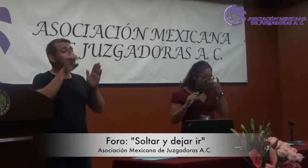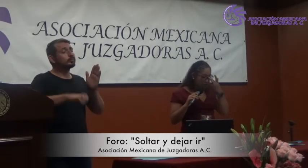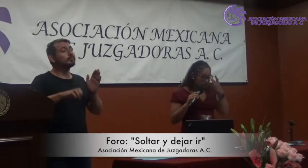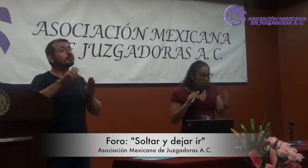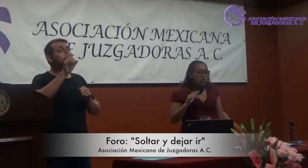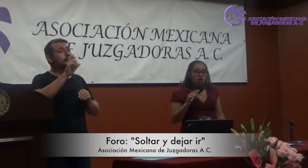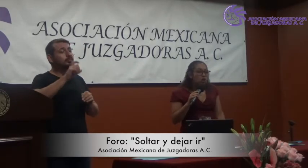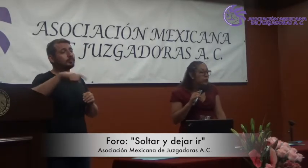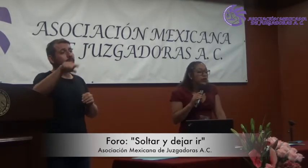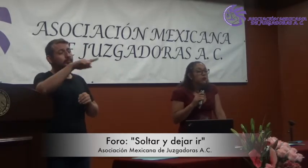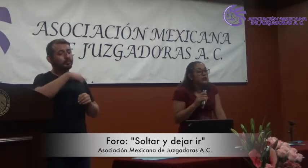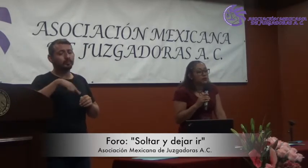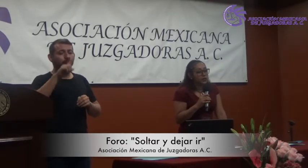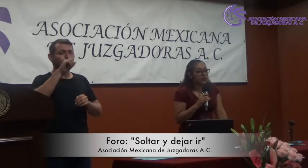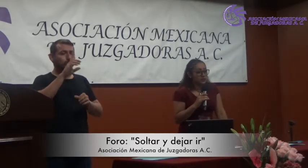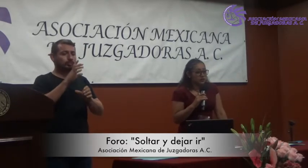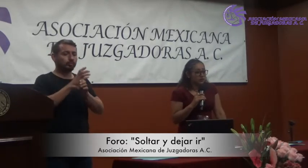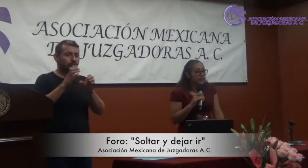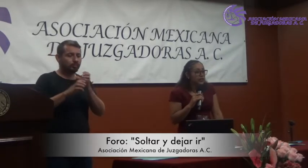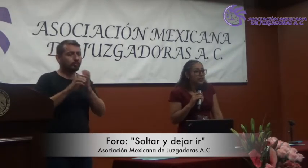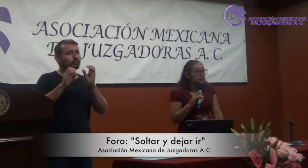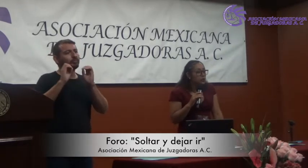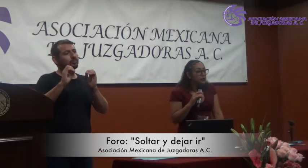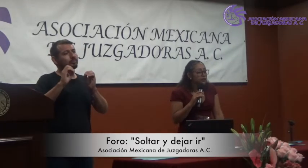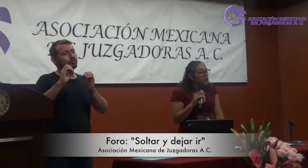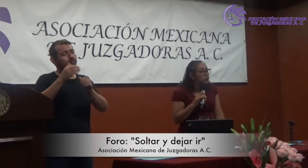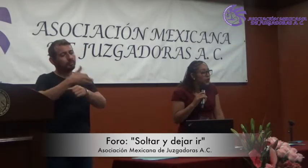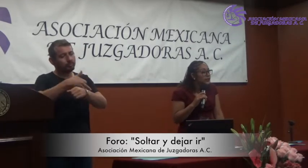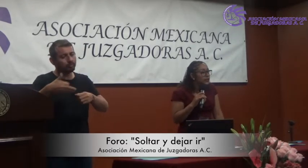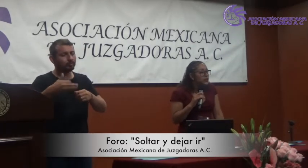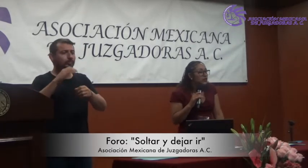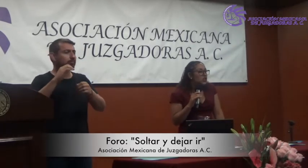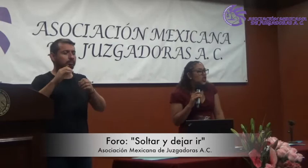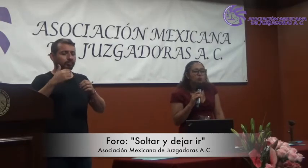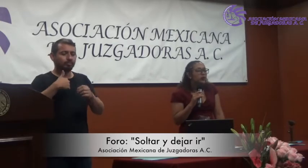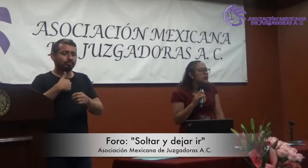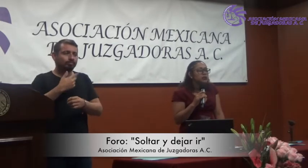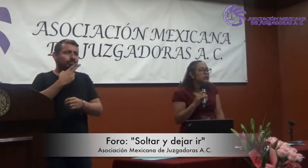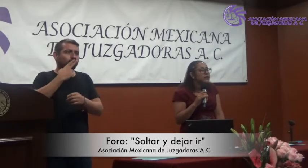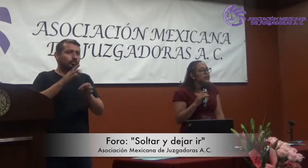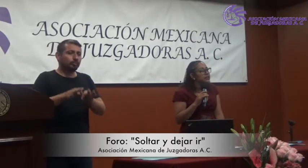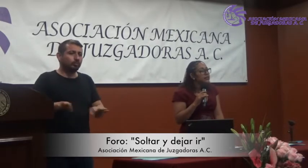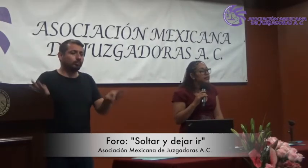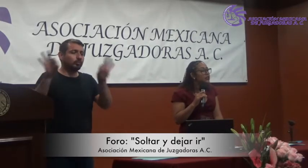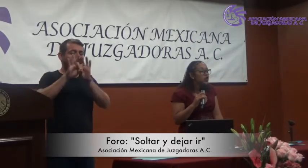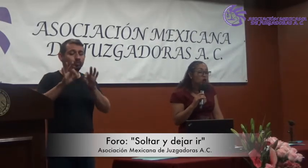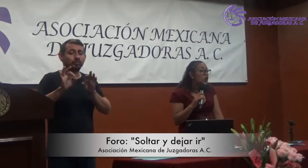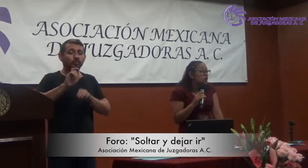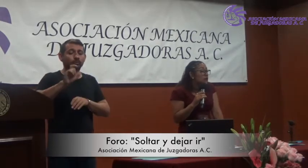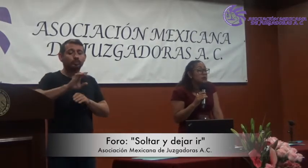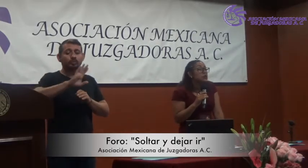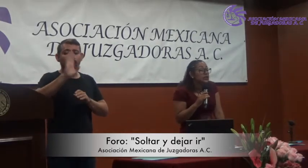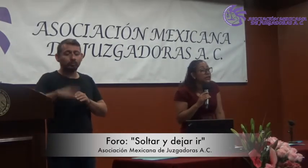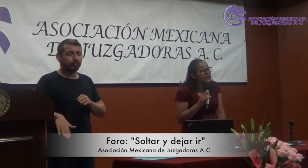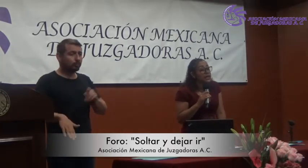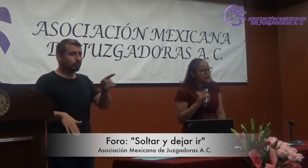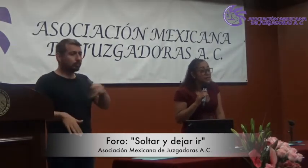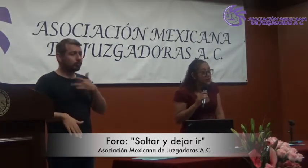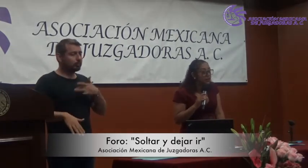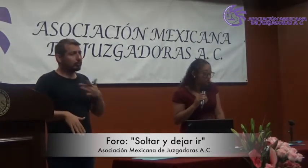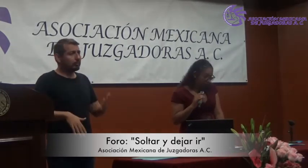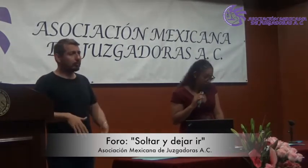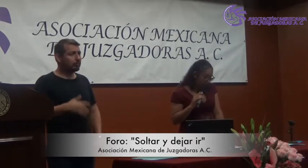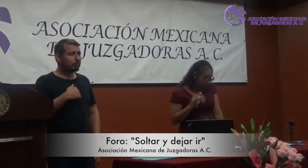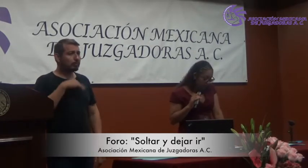nosotros. No lo podemos evitar. Si estamos pasando por esa situación, no podemos evitar sentir dolor. No debemos de tratar